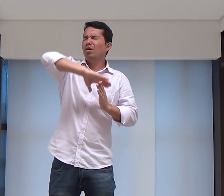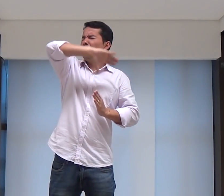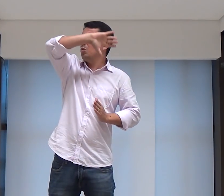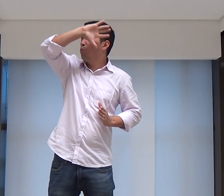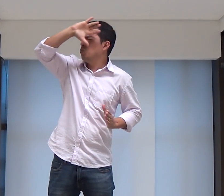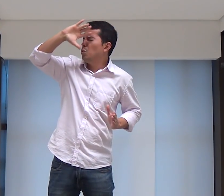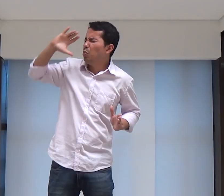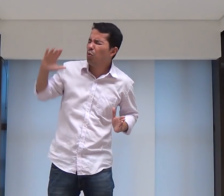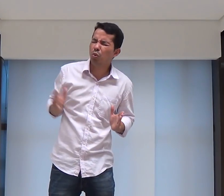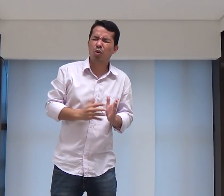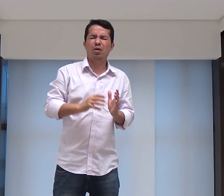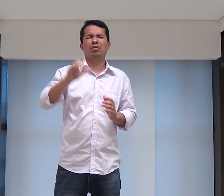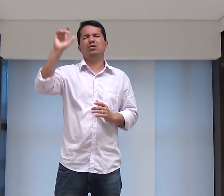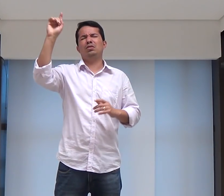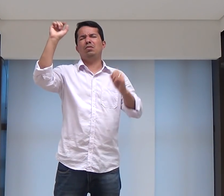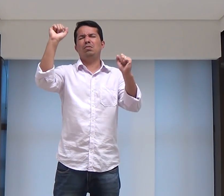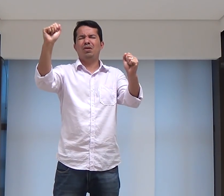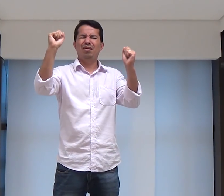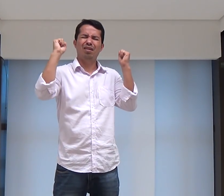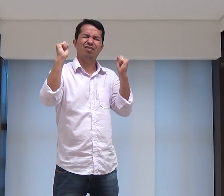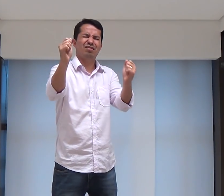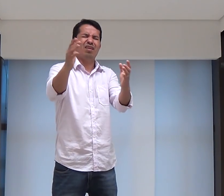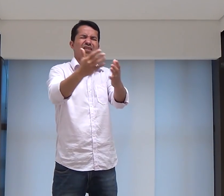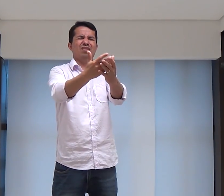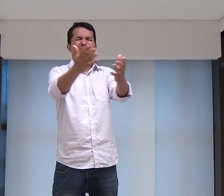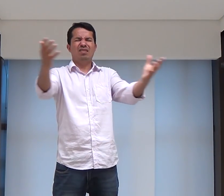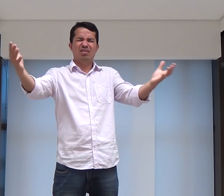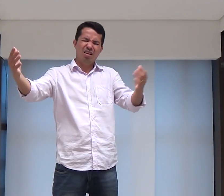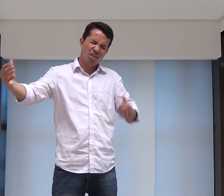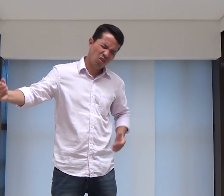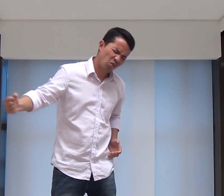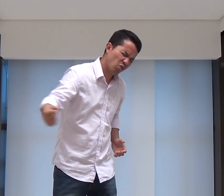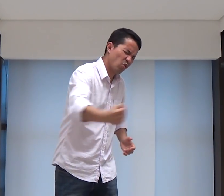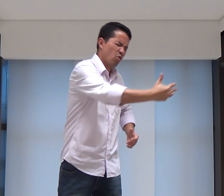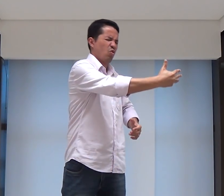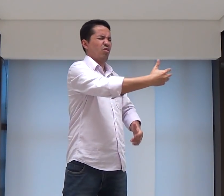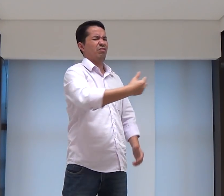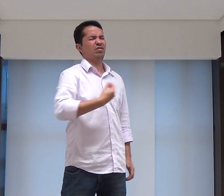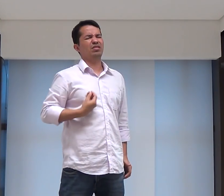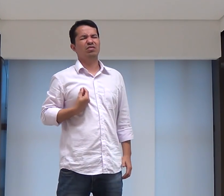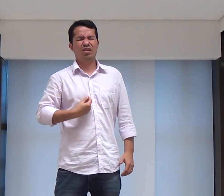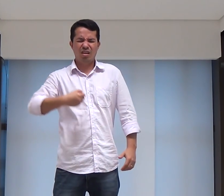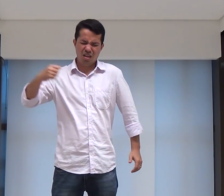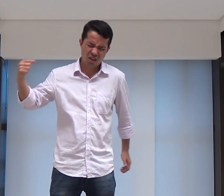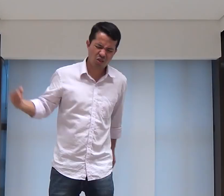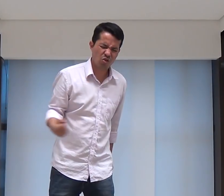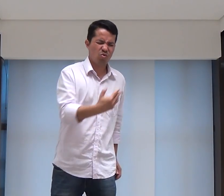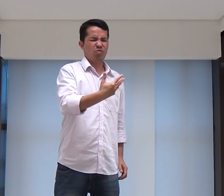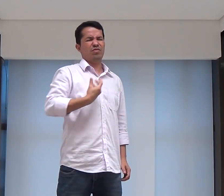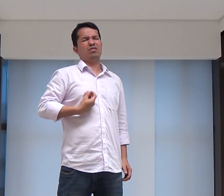possam pensar nas coisas do Senhor. Que o Senhor possa dar todas as coisas, um novo começo, uma nova vida.